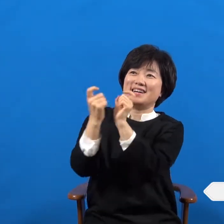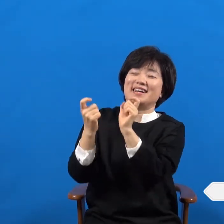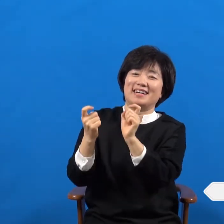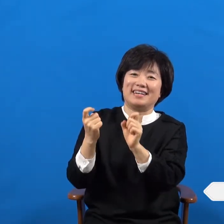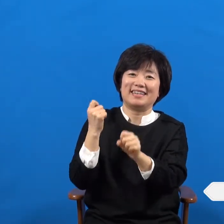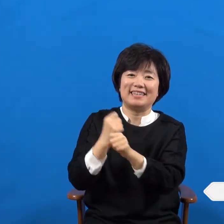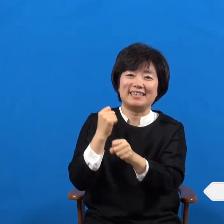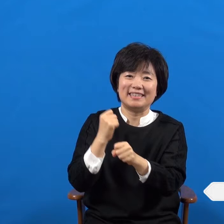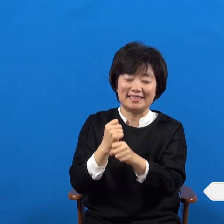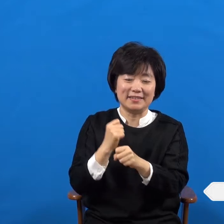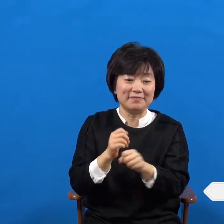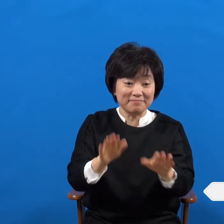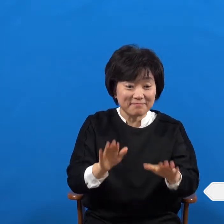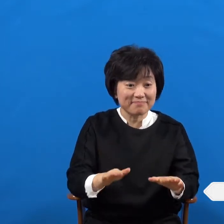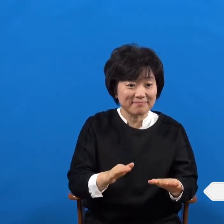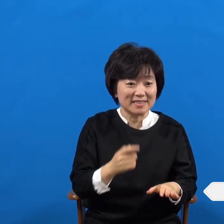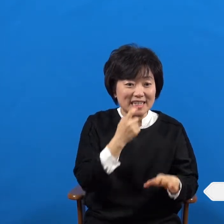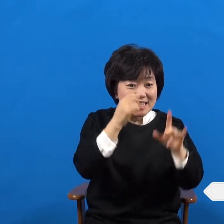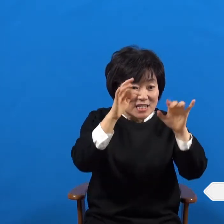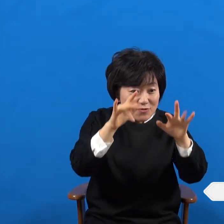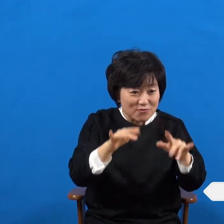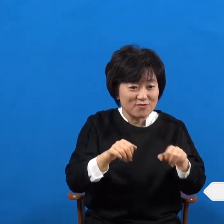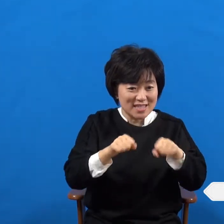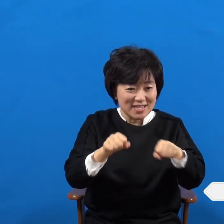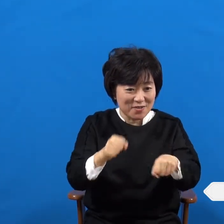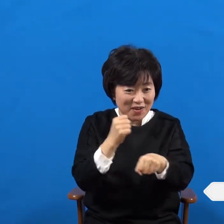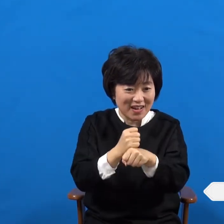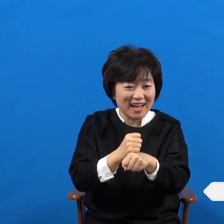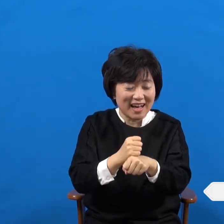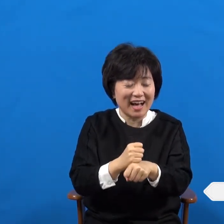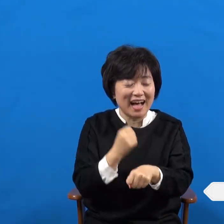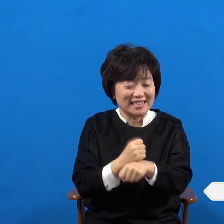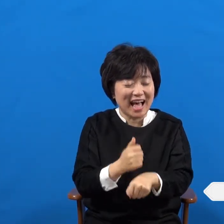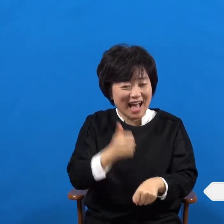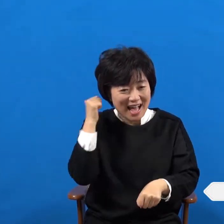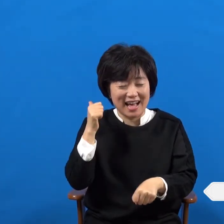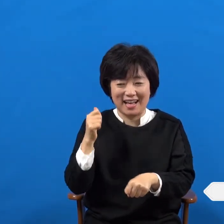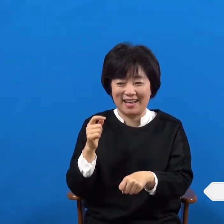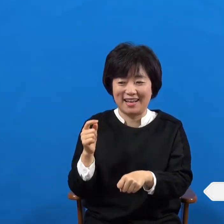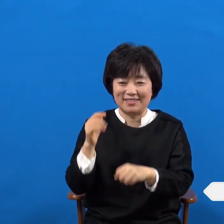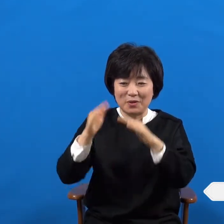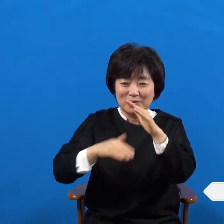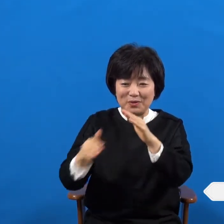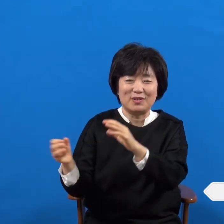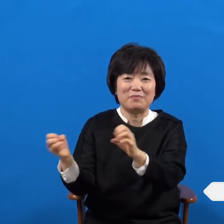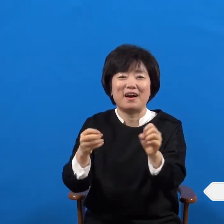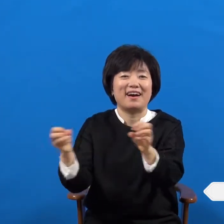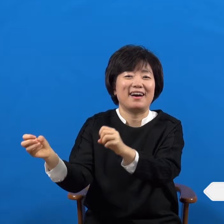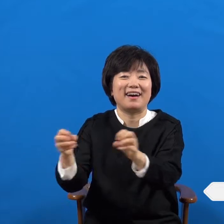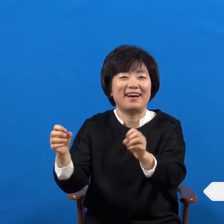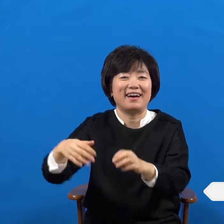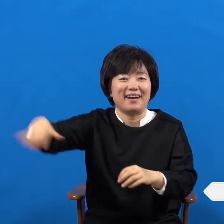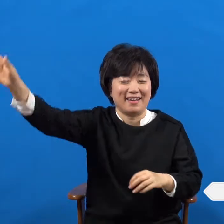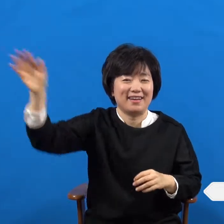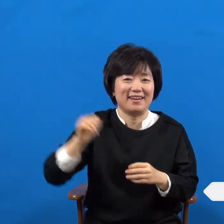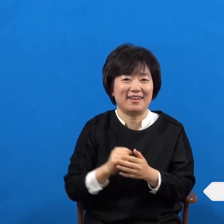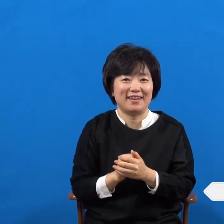다 나가면서 눈 치워야 되겠네, 그러고 나가셨어요. 예배